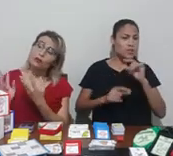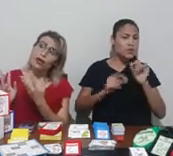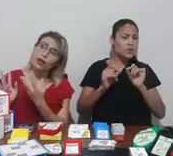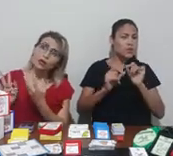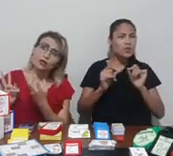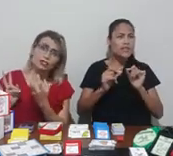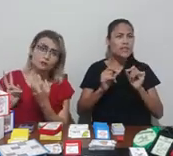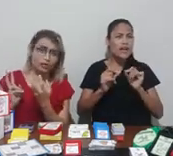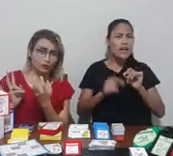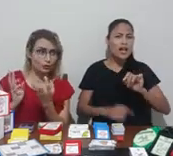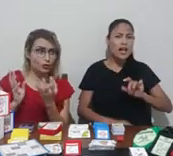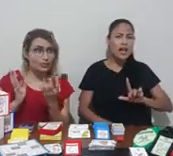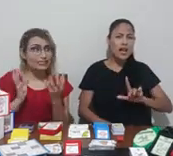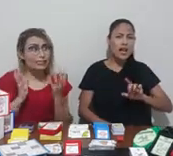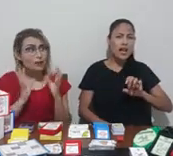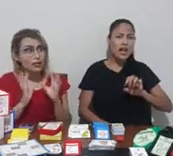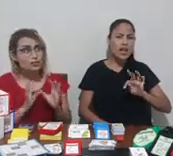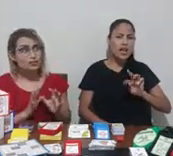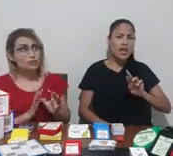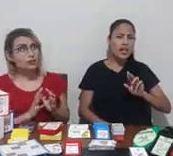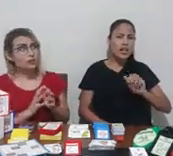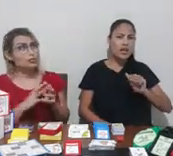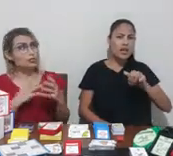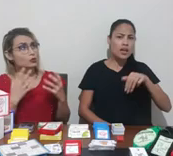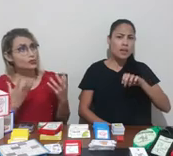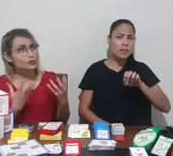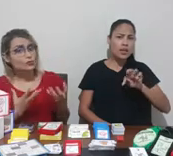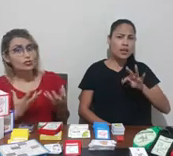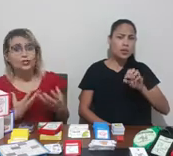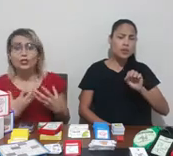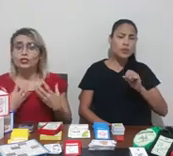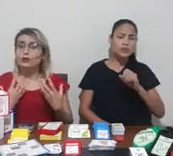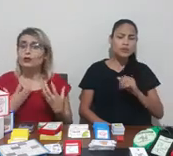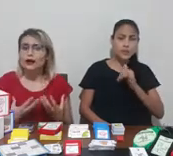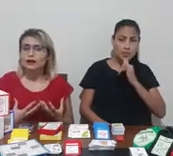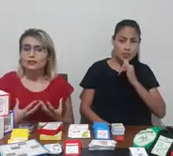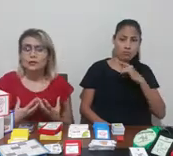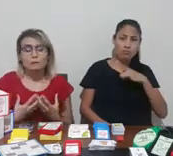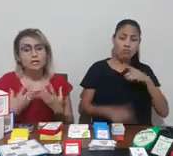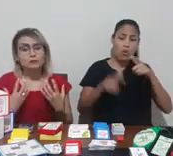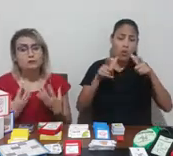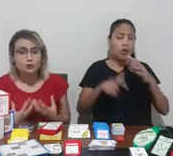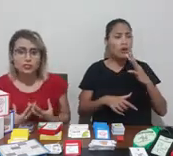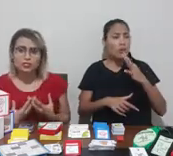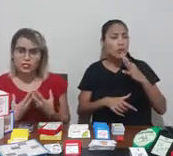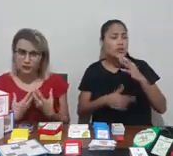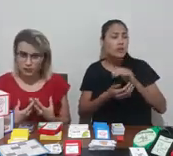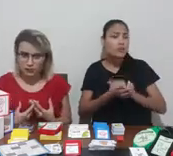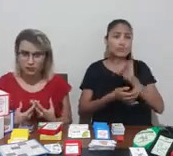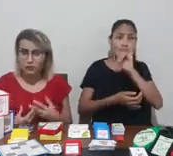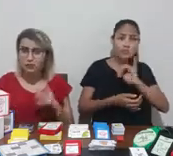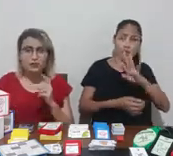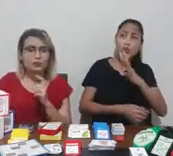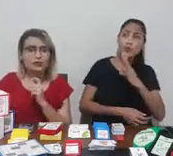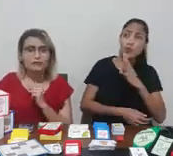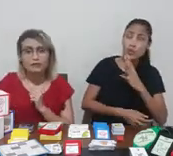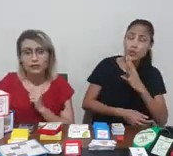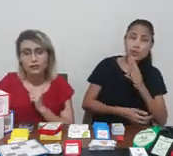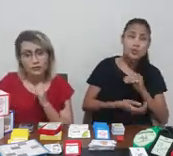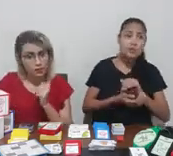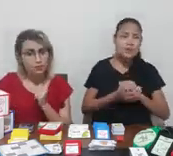ter um reconhecimento de imagens, de situações, de lugares, mas muitas das vezes isso